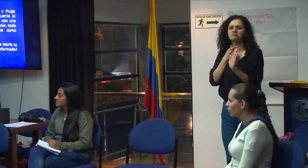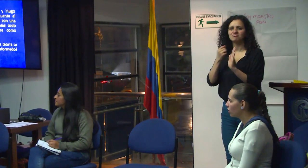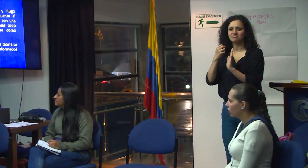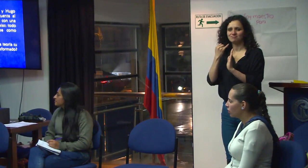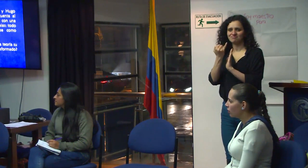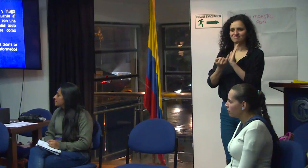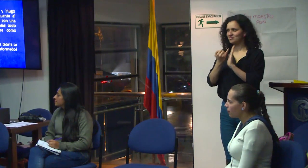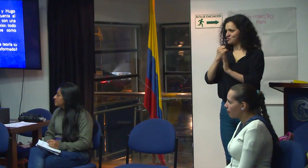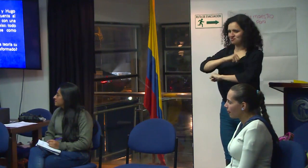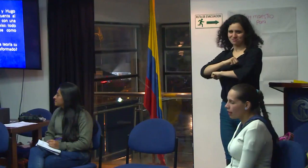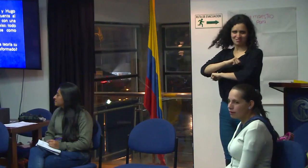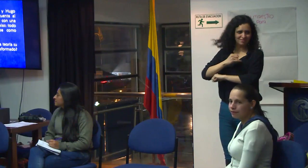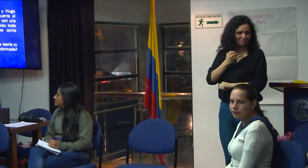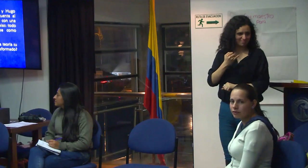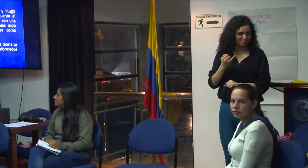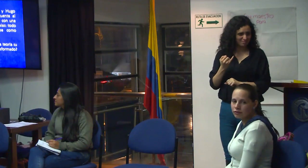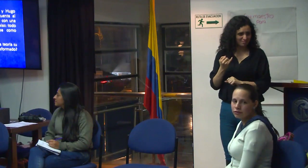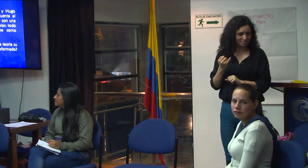¿Me recuerdo? Sí.